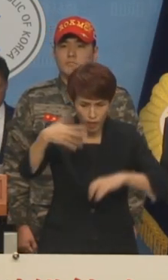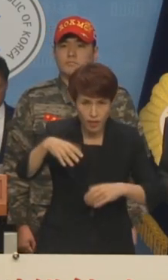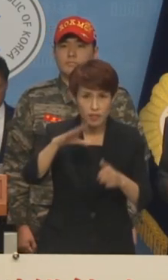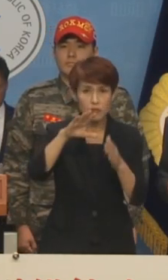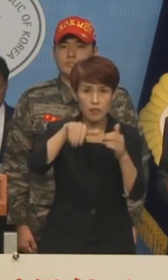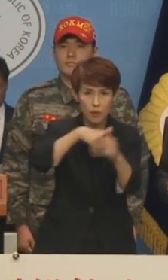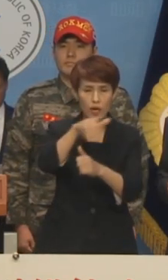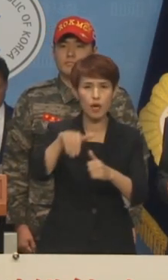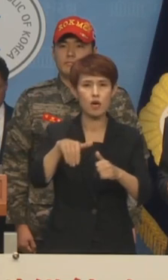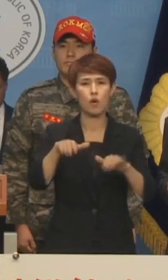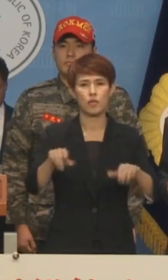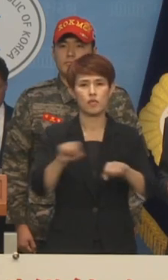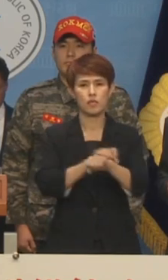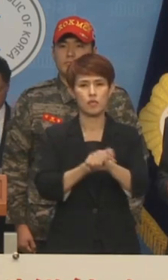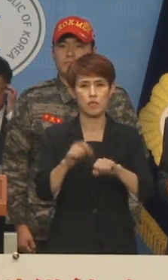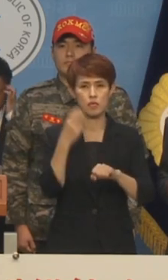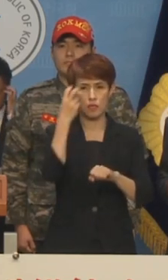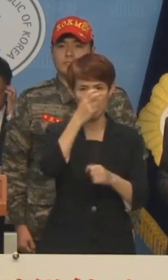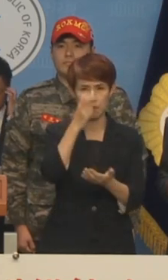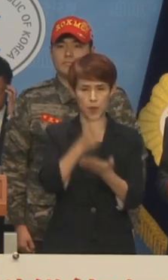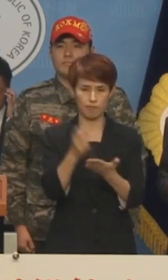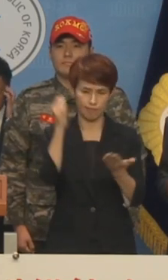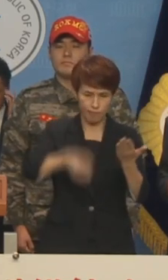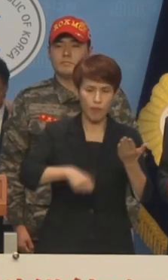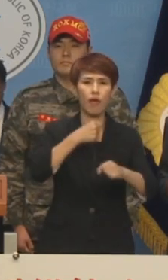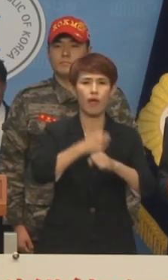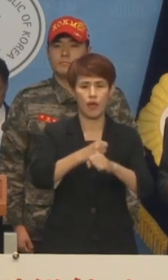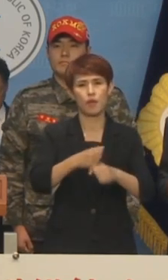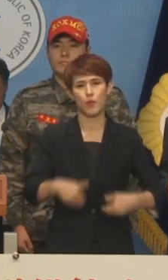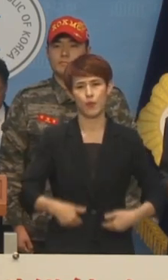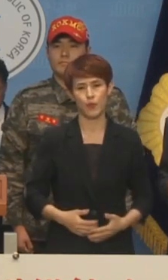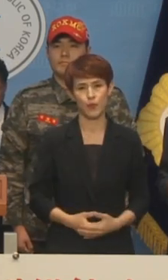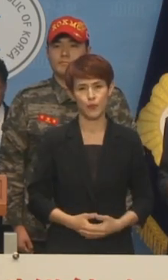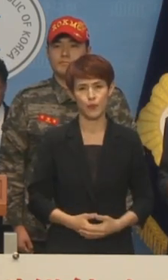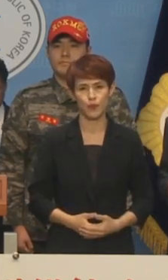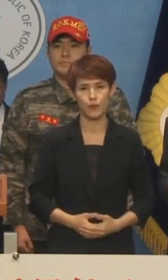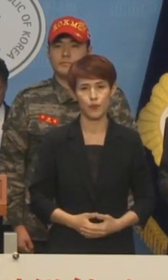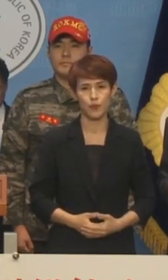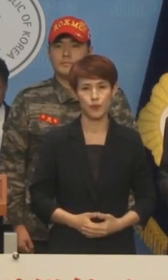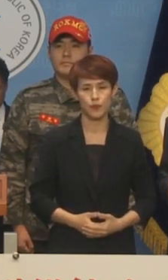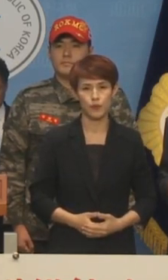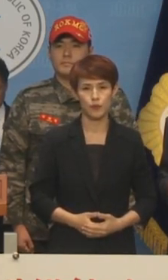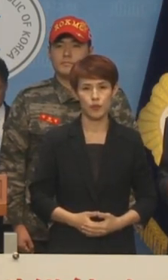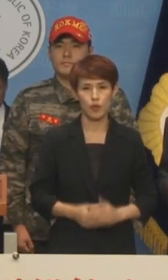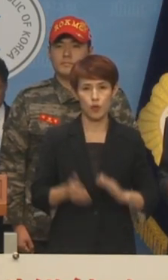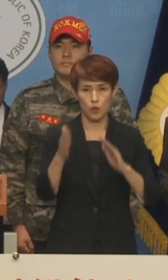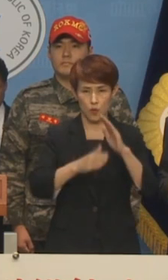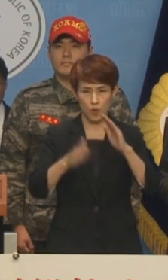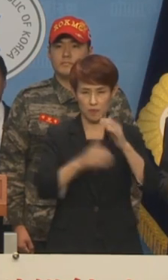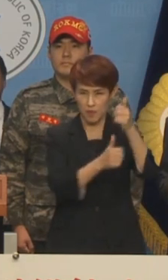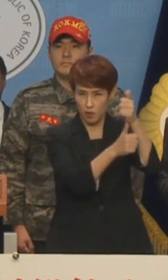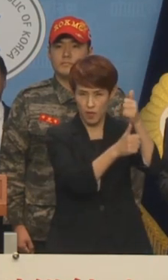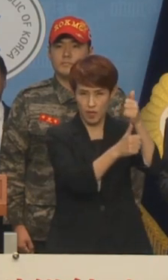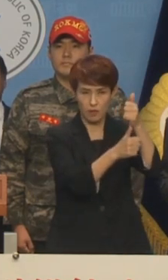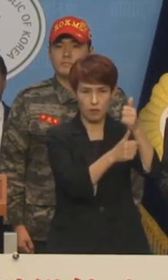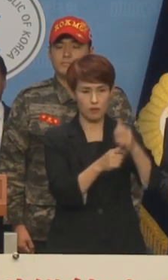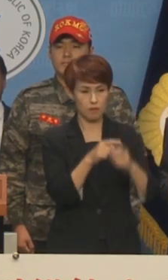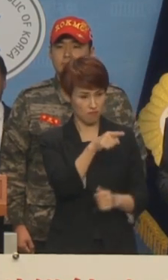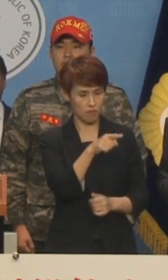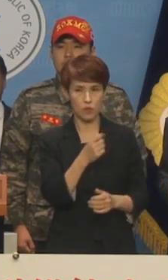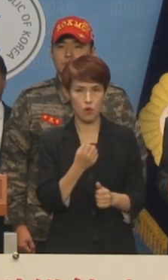타개내겠다는 결의의 말씀을 이 자리를 빌어서 다시 드리고요. 그것을 위해서 아까 말씀드렸던 이 공직기강 비서관에 대한 고발도